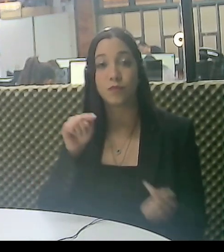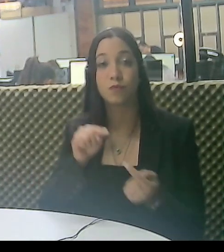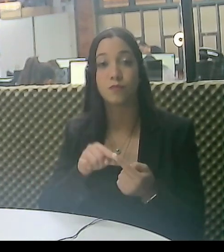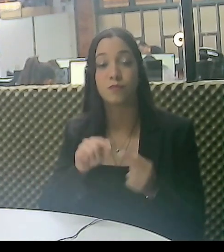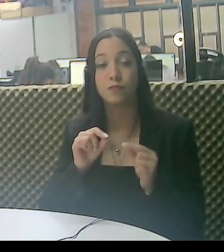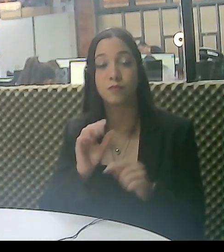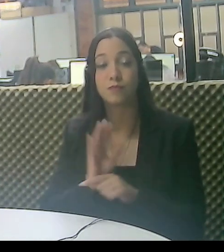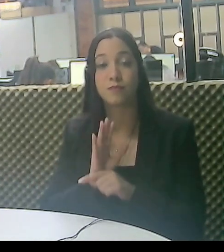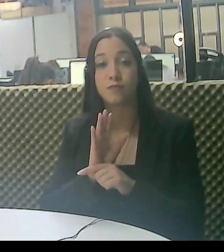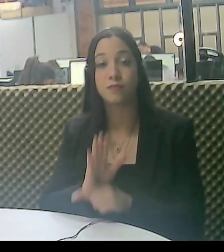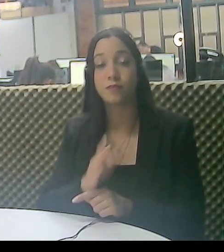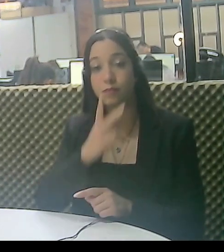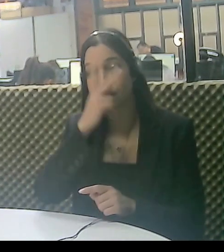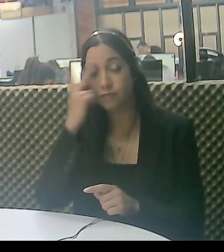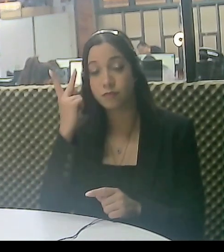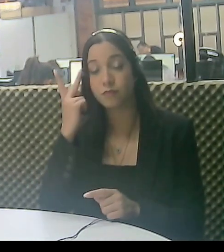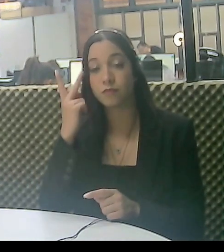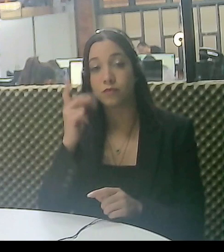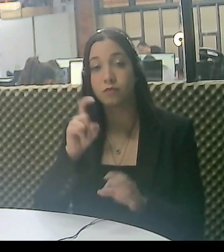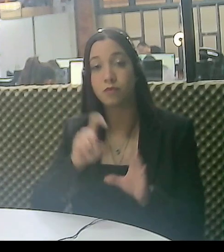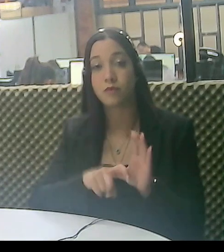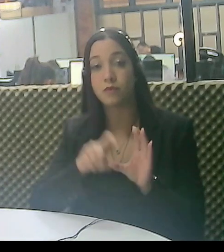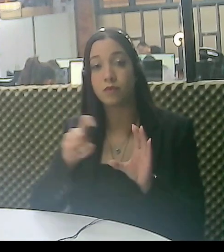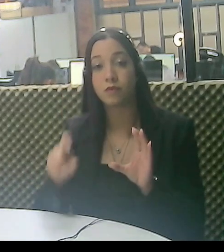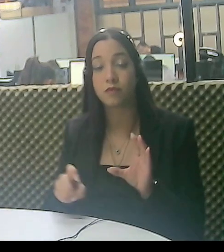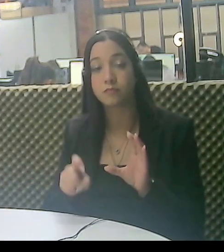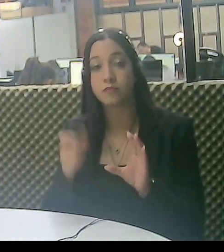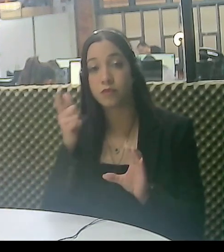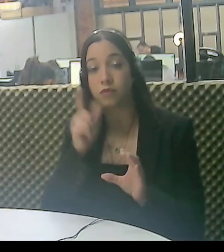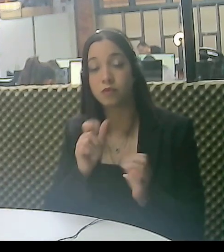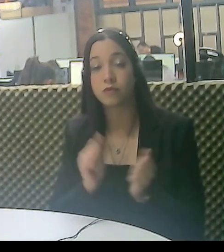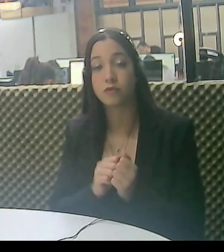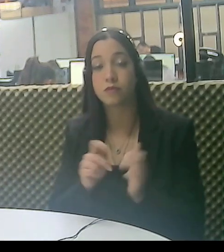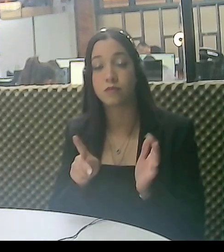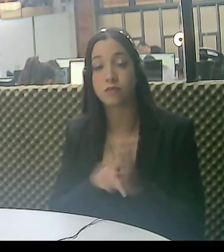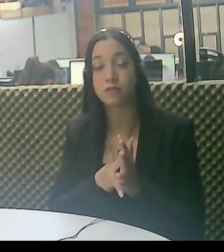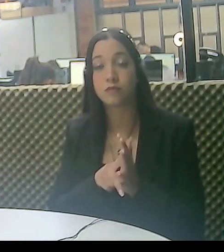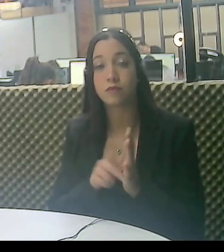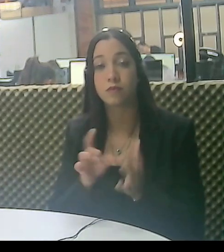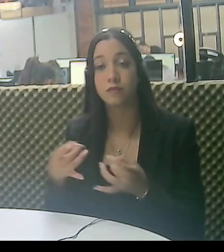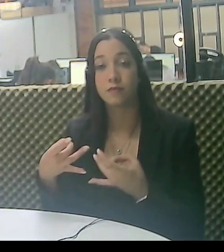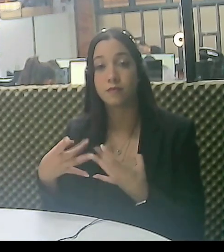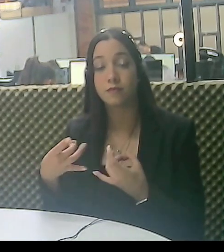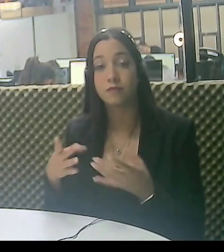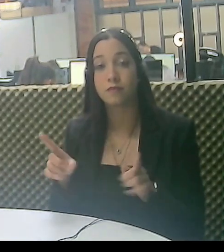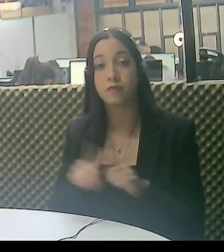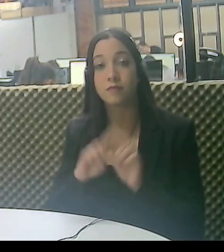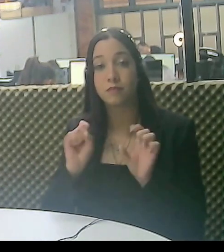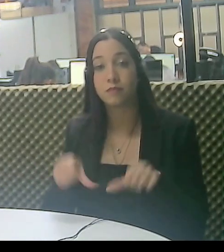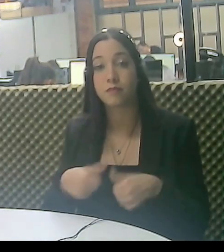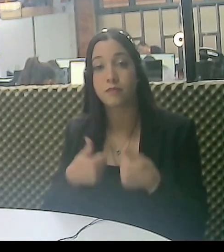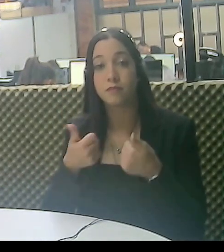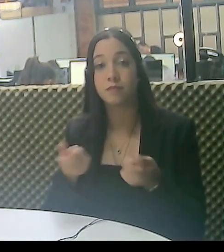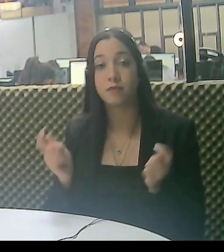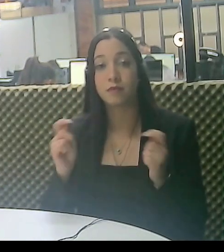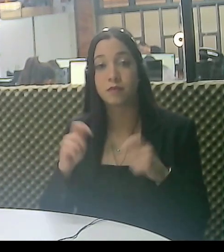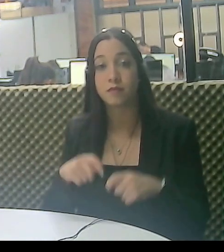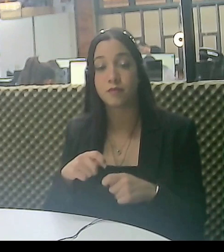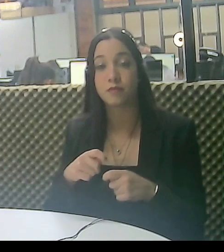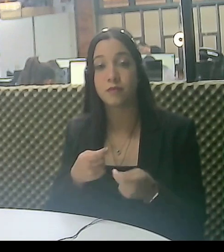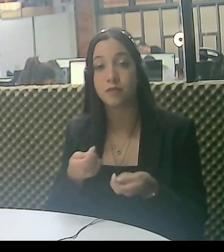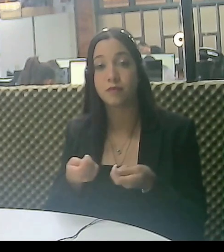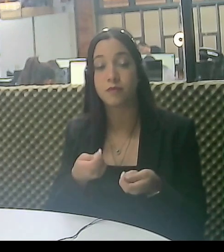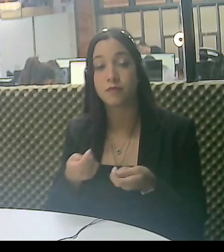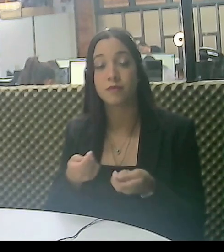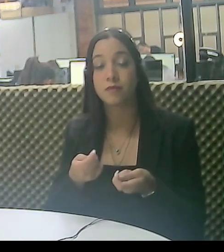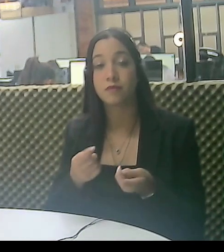é auxiliar os consumidores a recuperarem seus créditos junto aos fornecedores e restabelecerem suas capacidades